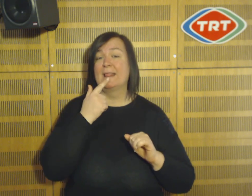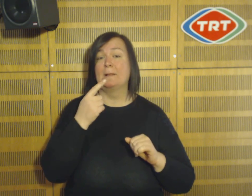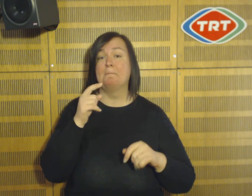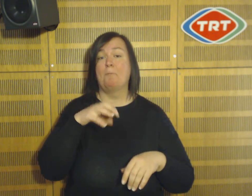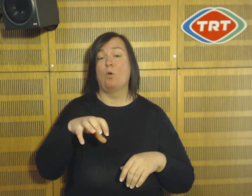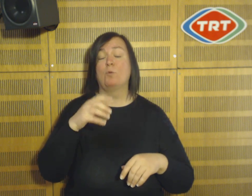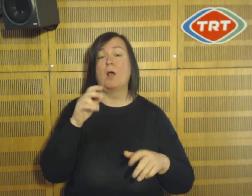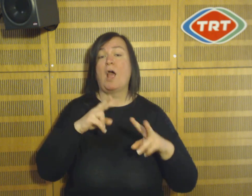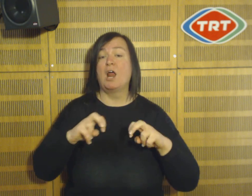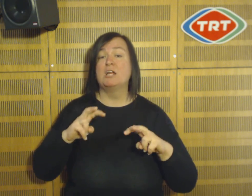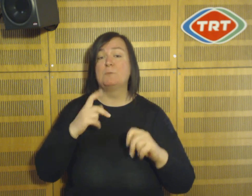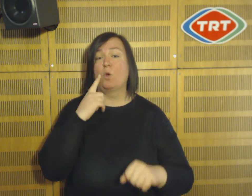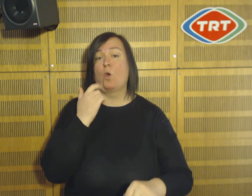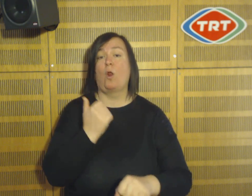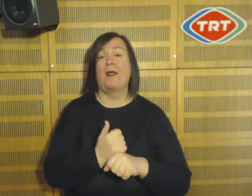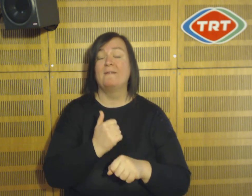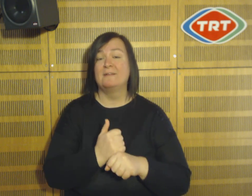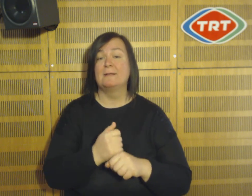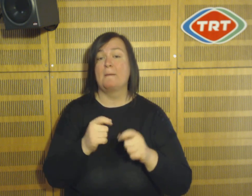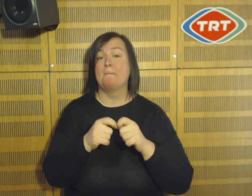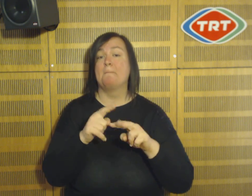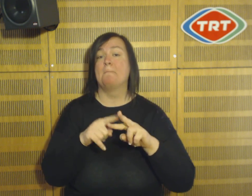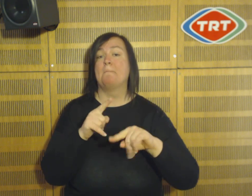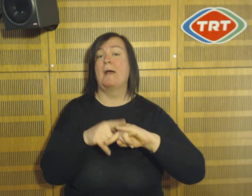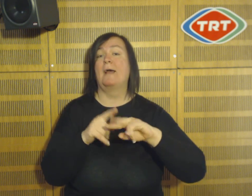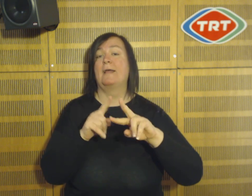bölümü araştırma görevlisi Bahtiyar makaroğlu